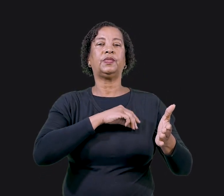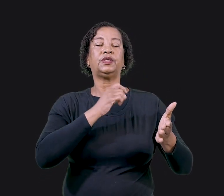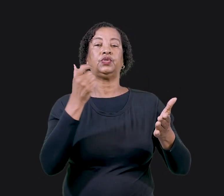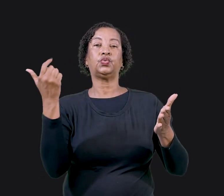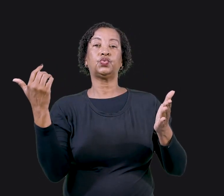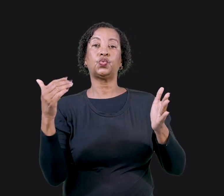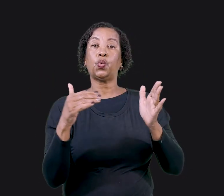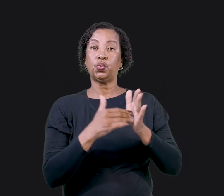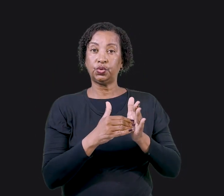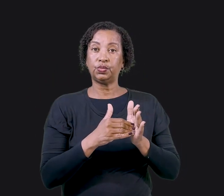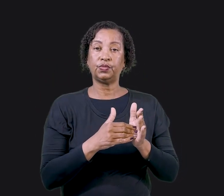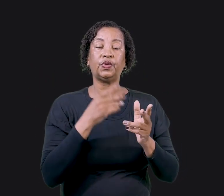de Mateus.